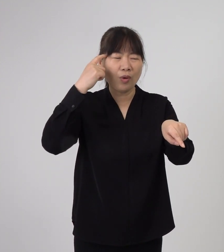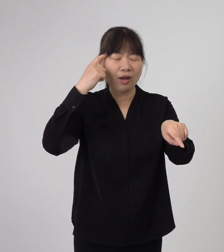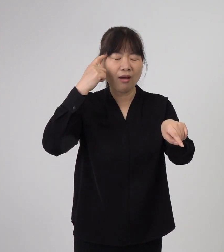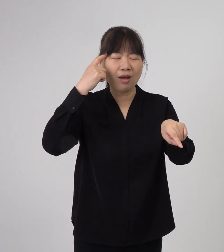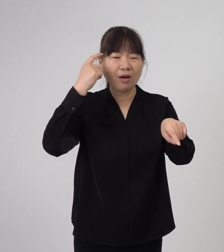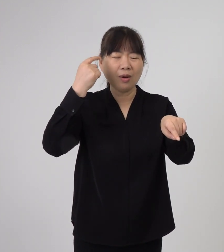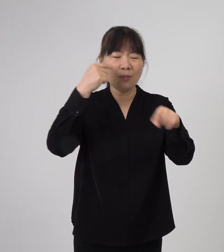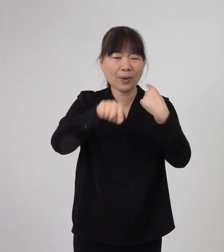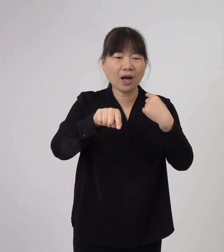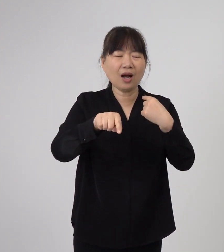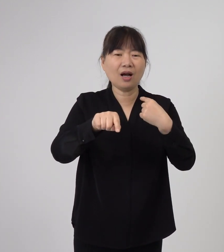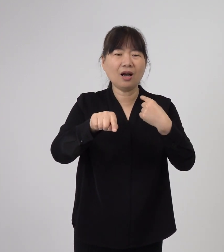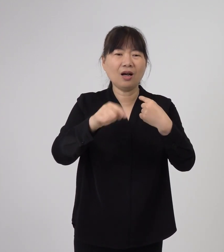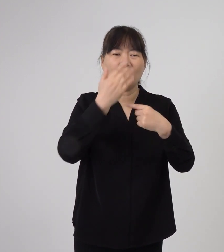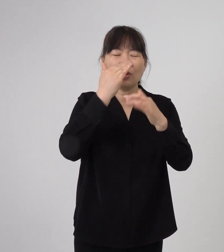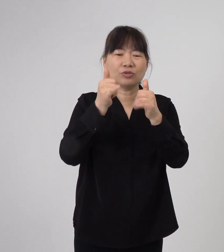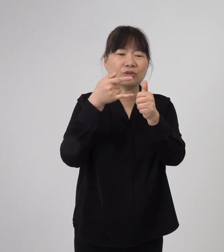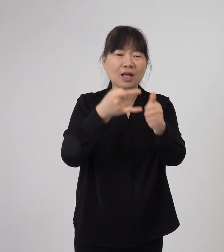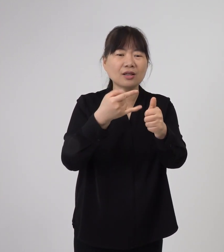알아듣는?